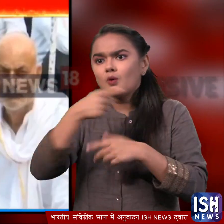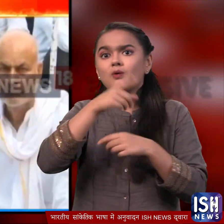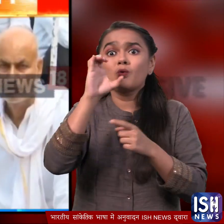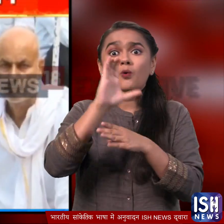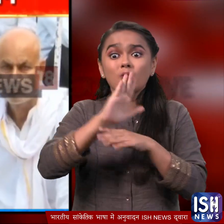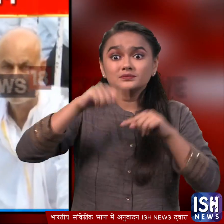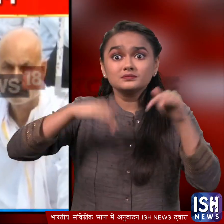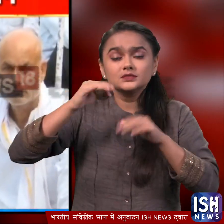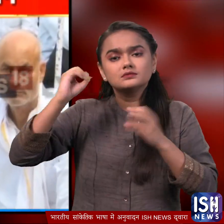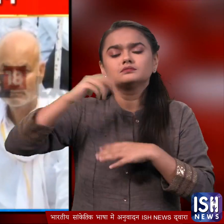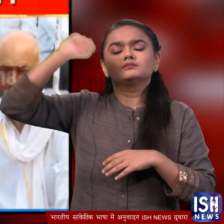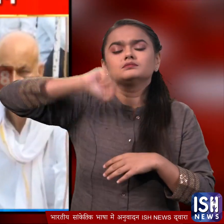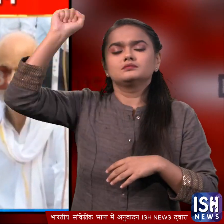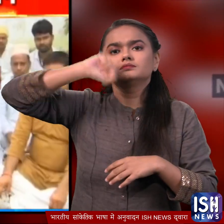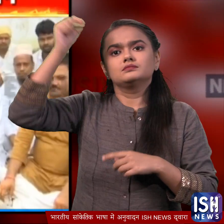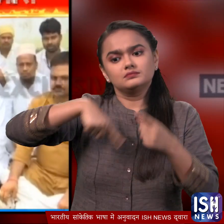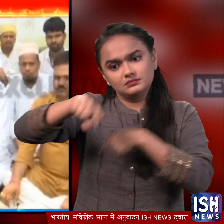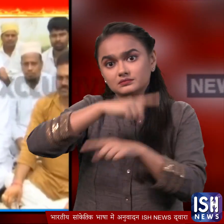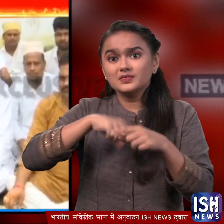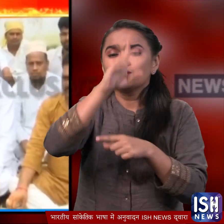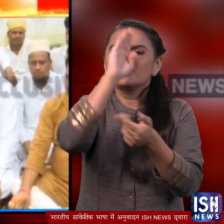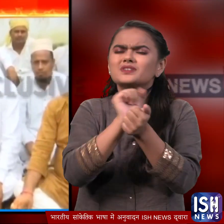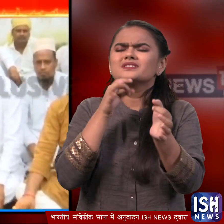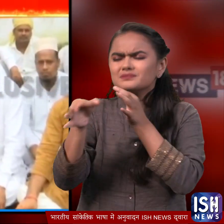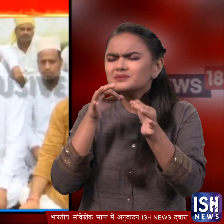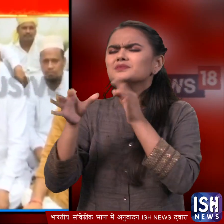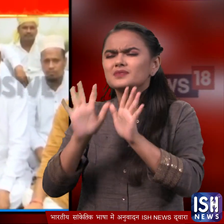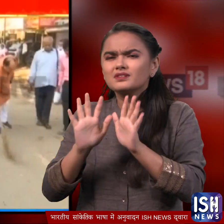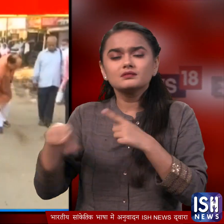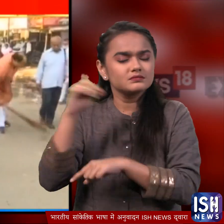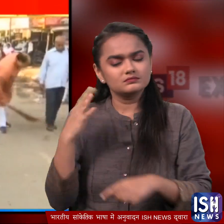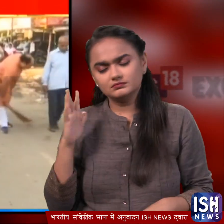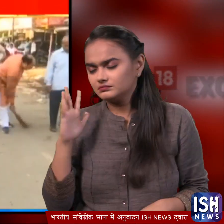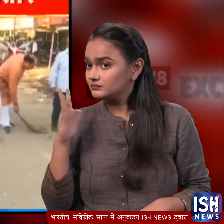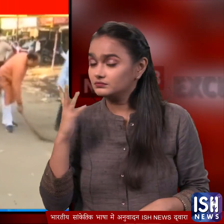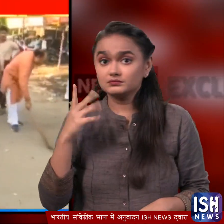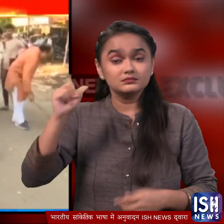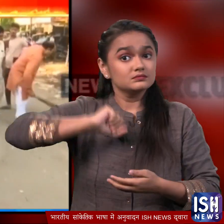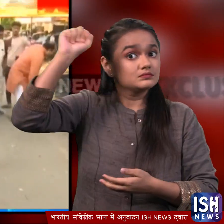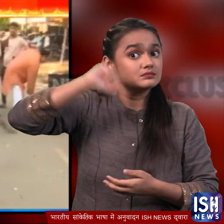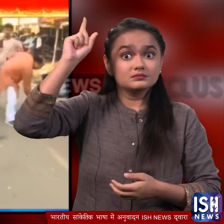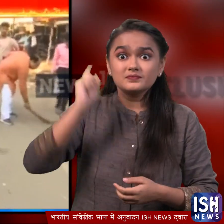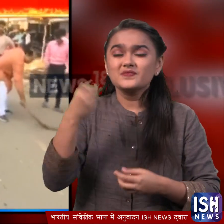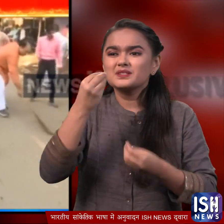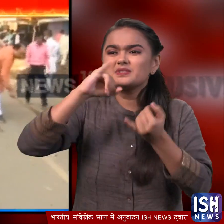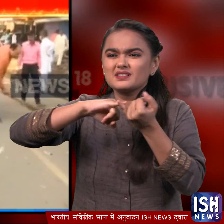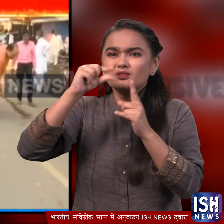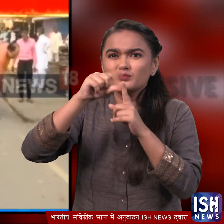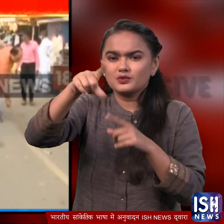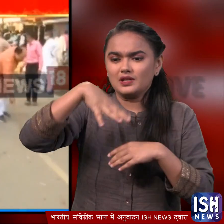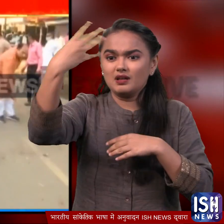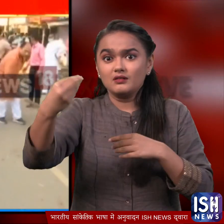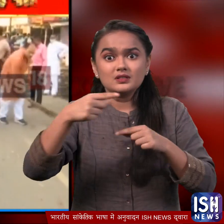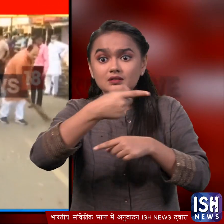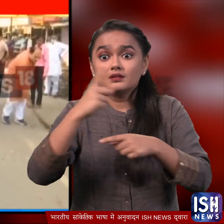दिया। धरने पर बैठे इन प्रदर्शनकारियों को पुलिस ने बहुत समझाया, मगर बात नहीं बनी। प्रदर्शन कर रहे लोगों में कुछ तो सीतापुर पुलिस लाइंस के